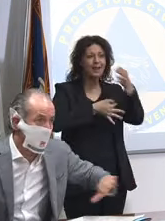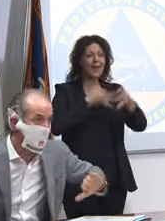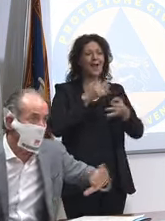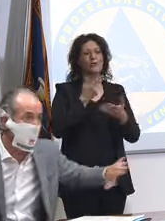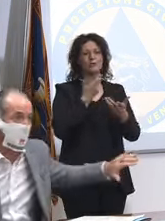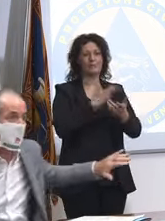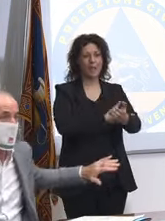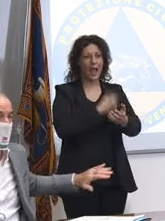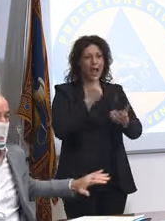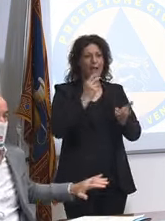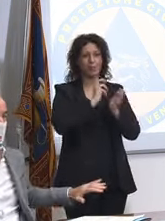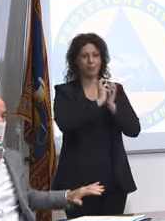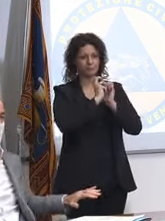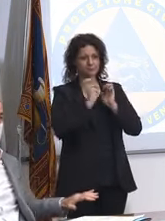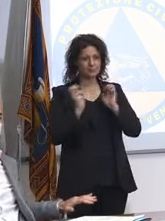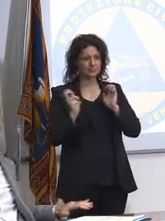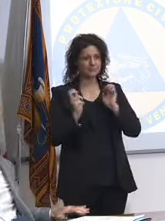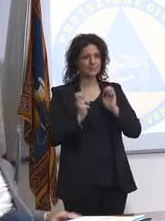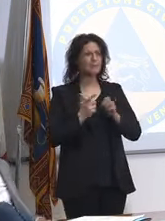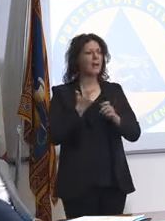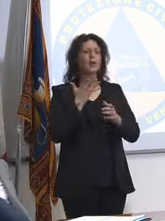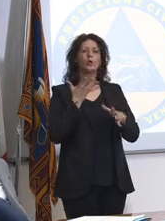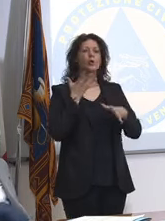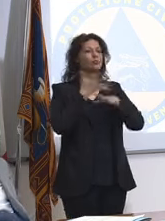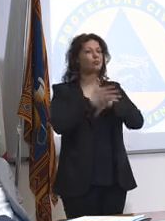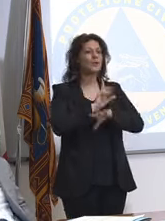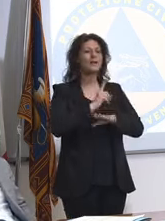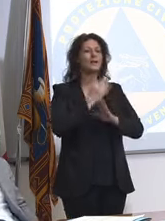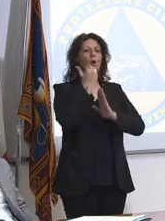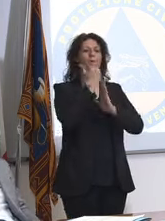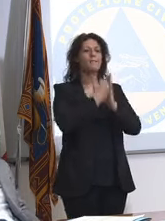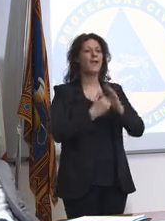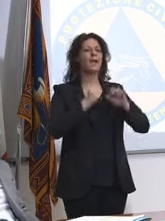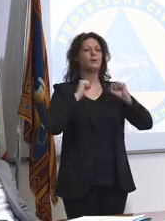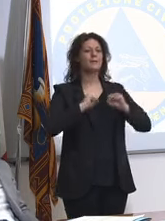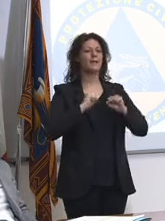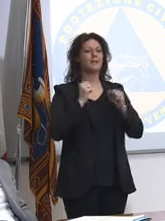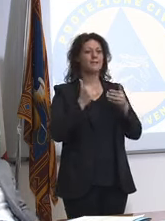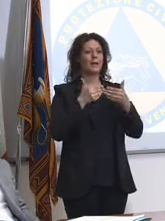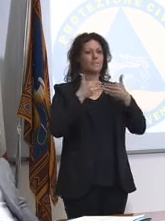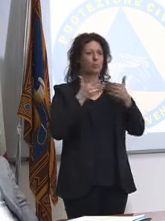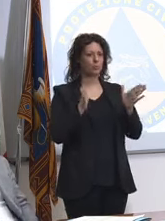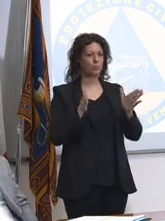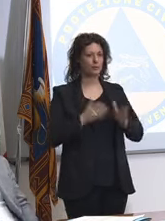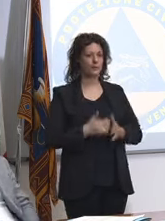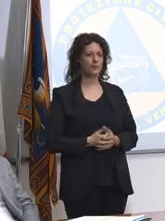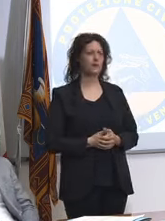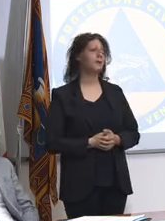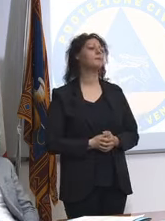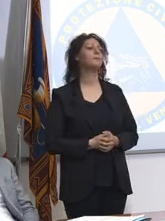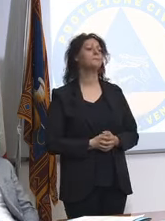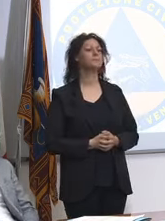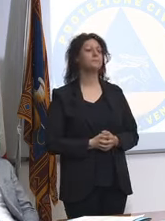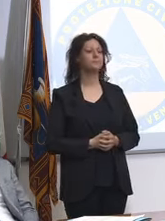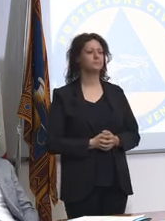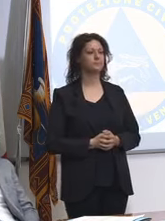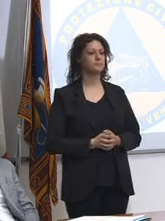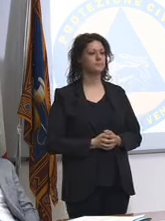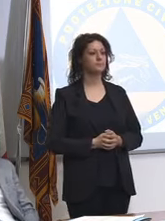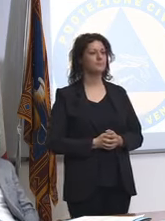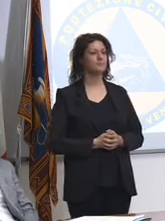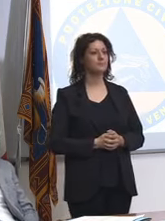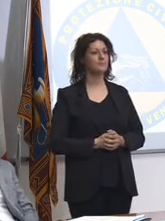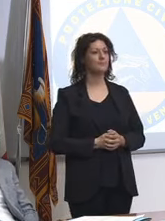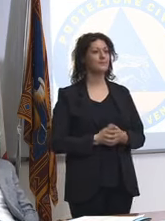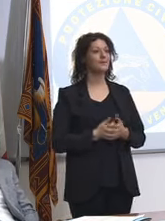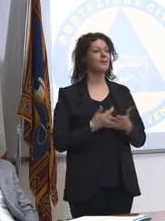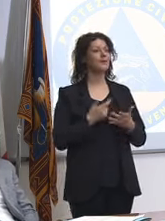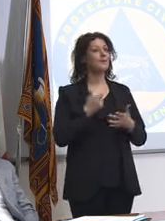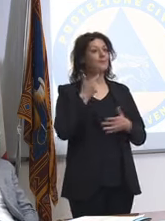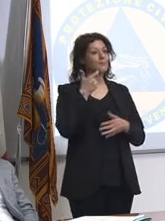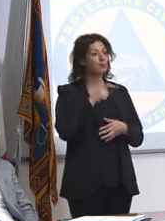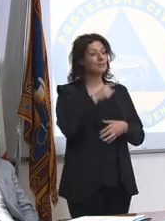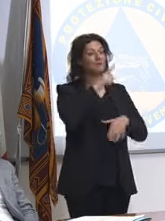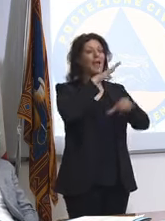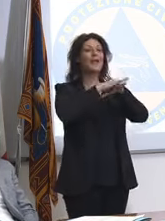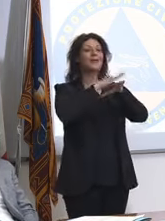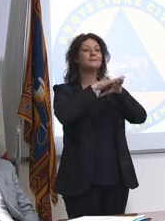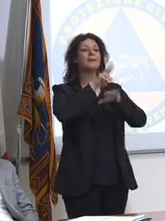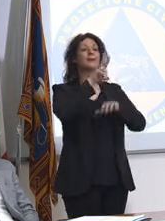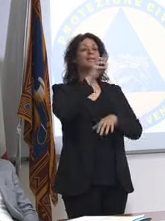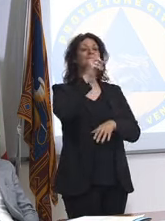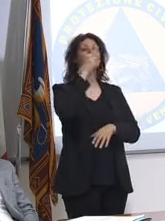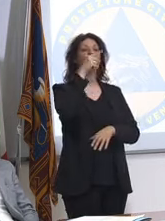niente con il piano di sanità pubblica. E non c'entra niente col fatto tanto di vero, tamponamento dei cinesi. Tanto è vero, l'esperienza di moda, quello che so io, è stata